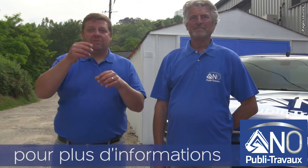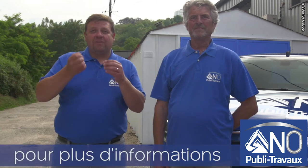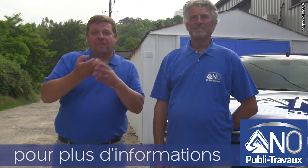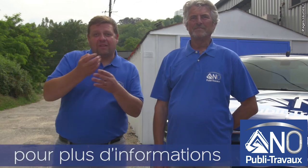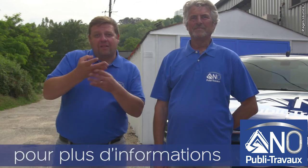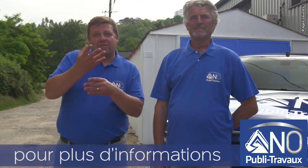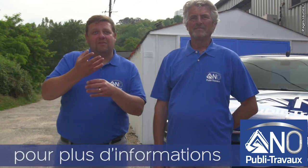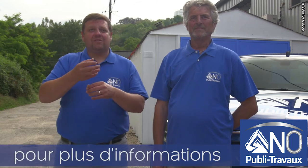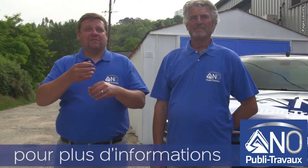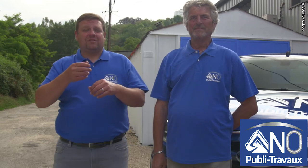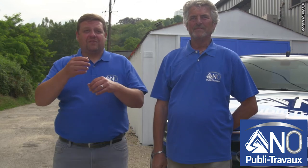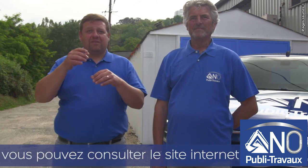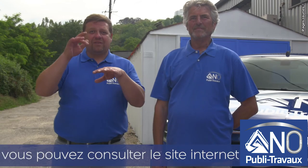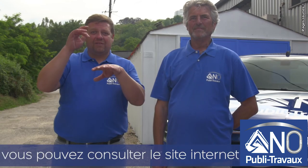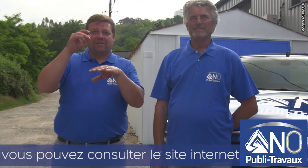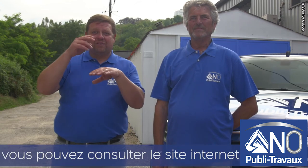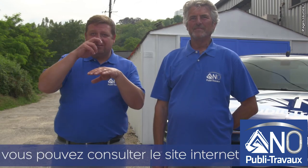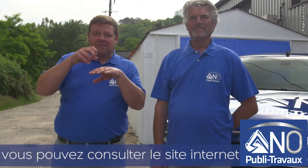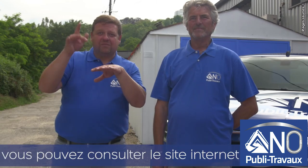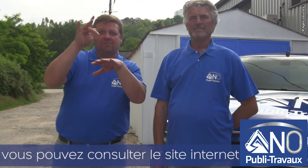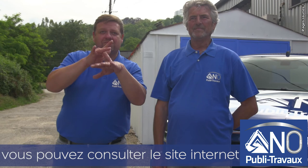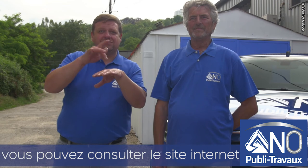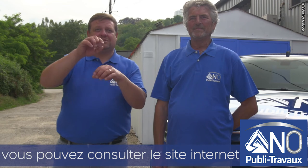Pour plus d'informations, vous pouvez